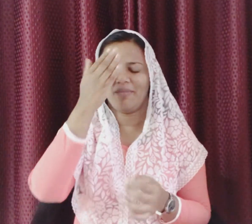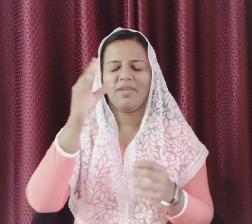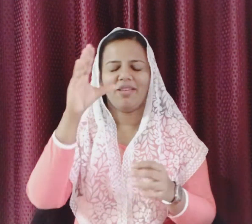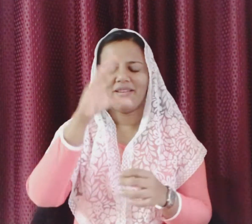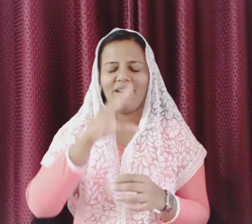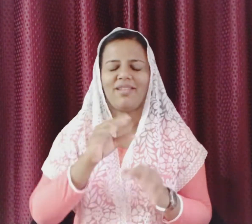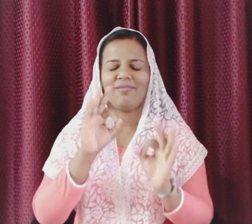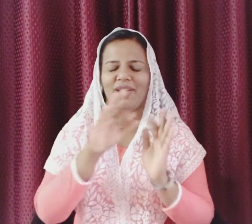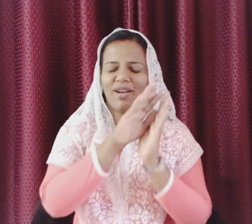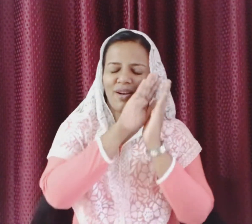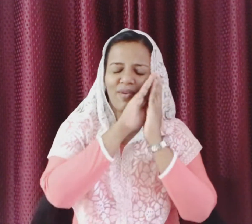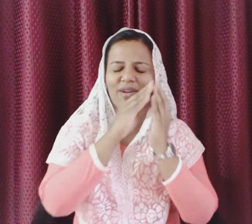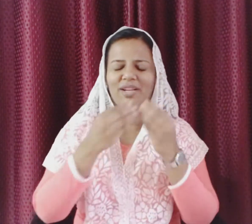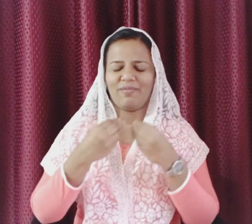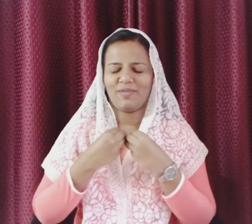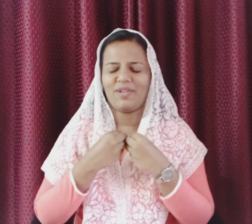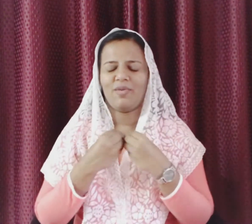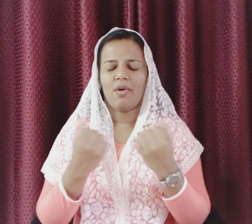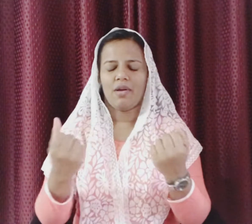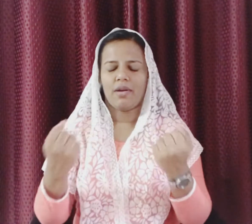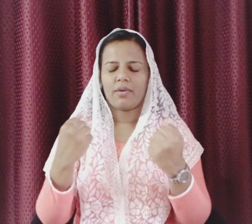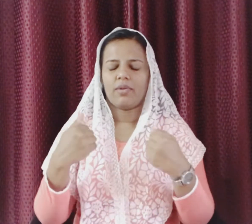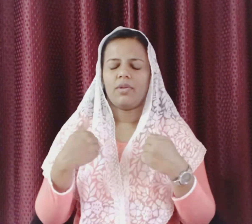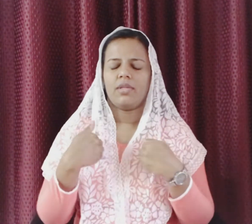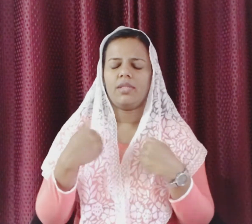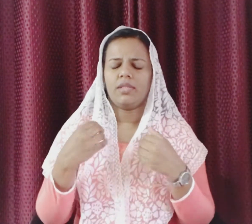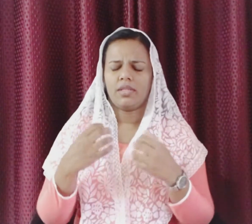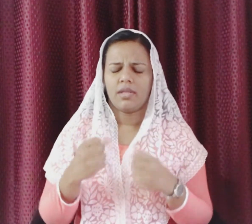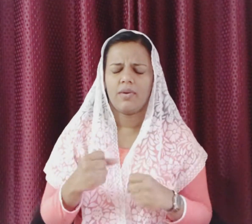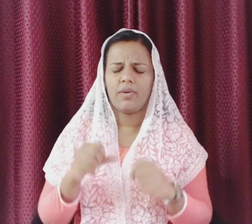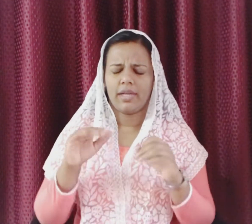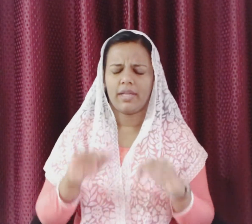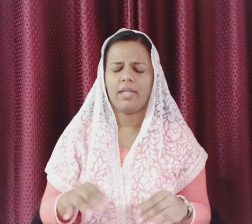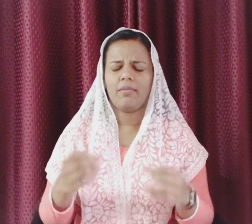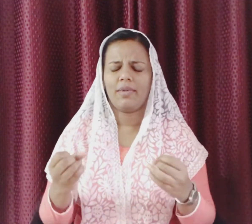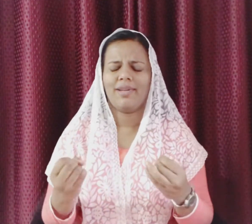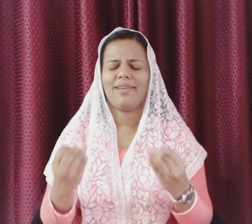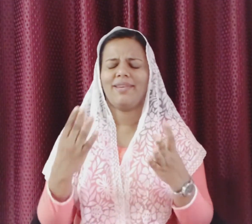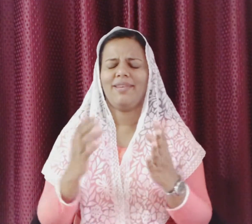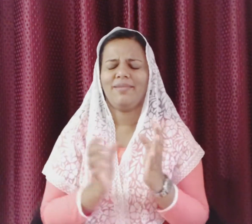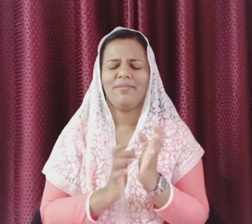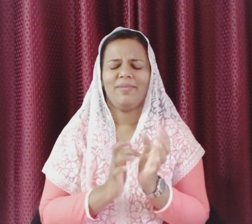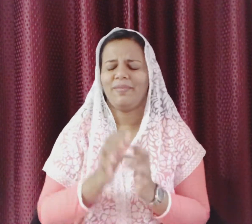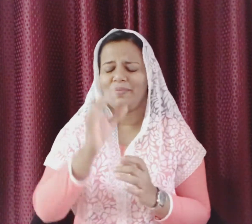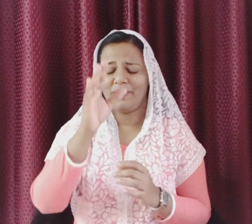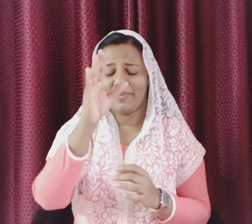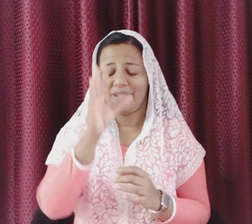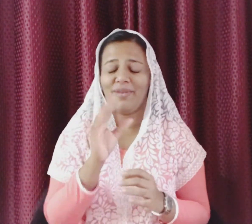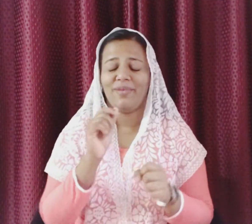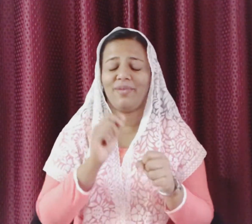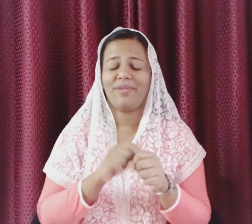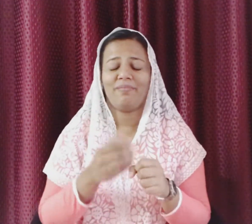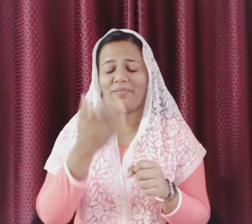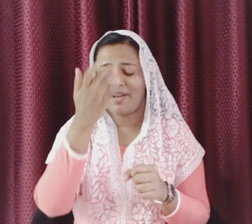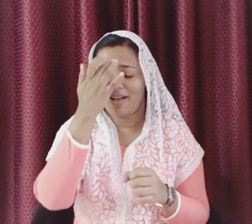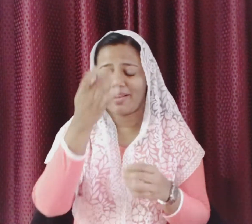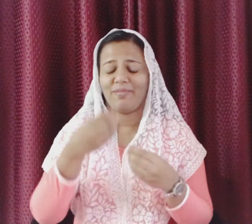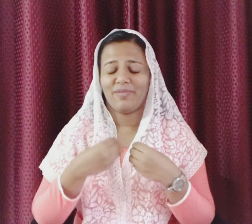തന്ന നല്ല ഉറക്കത്തിനായിട്ട് സ്തോത്രം. ആരോഗ്യത്തോടെ, സൗഖ്യത്തോടെ ഈ പ്രഭാതത്തിൽ ഉണരുവാൻ പിതാവ് ഞങ്ങൾക്ക് ഭാഗ്യം തന്നിരിക്കുന്നതിനായിട്ട് സ്തോത്രം.